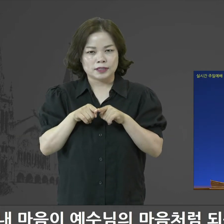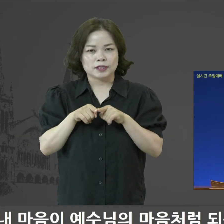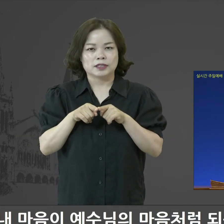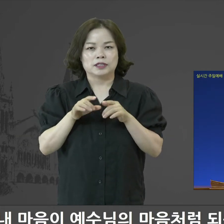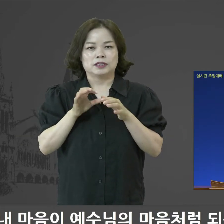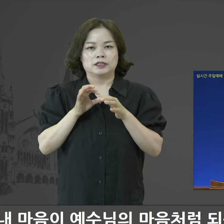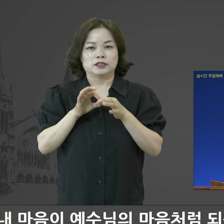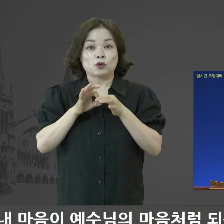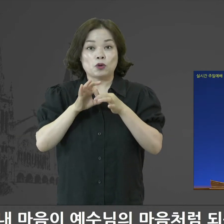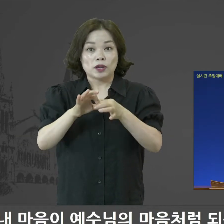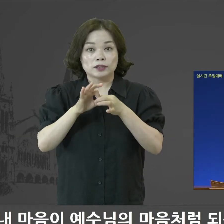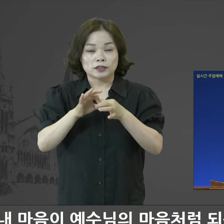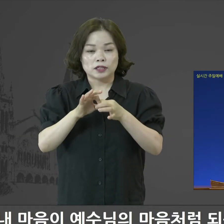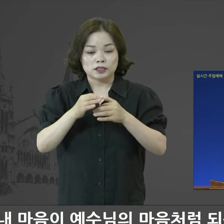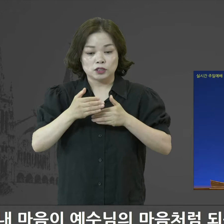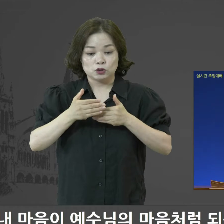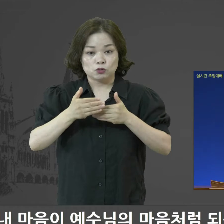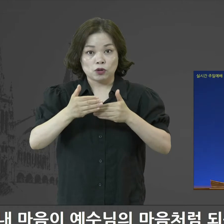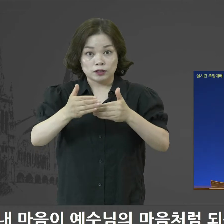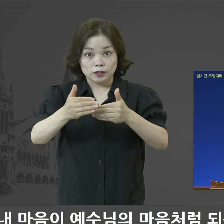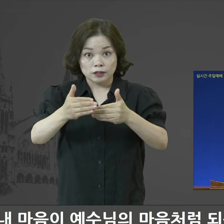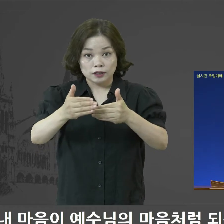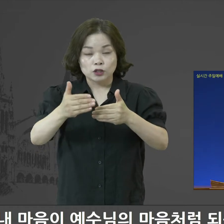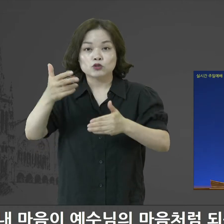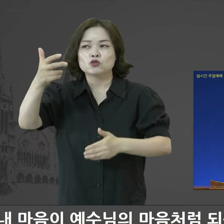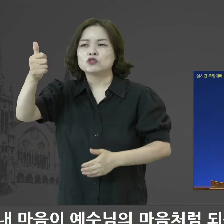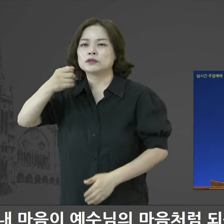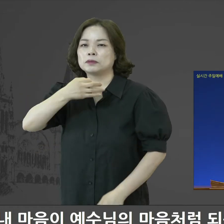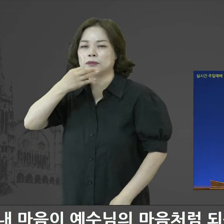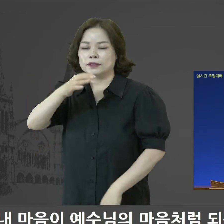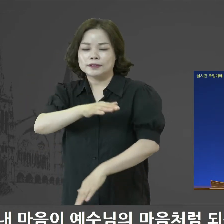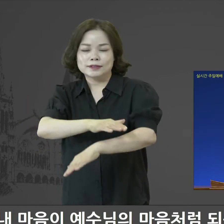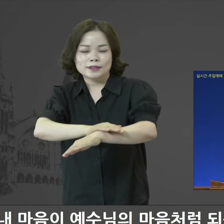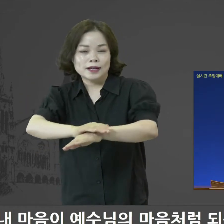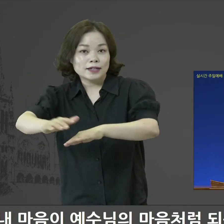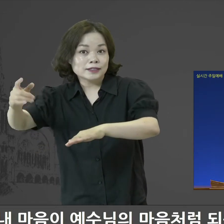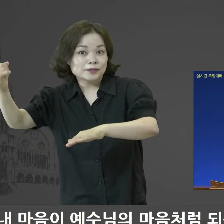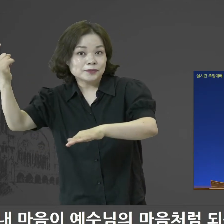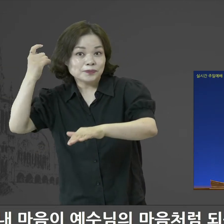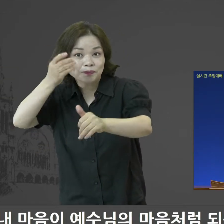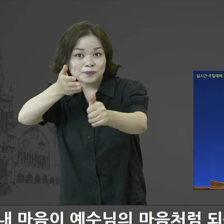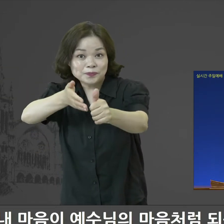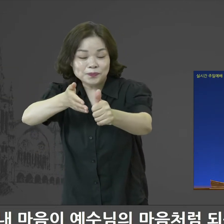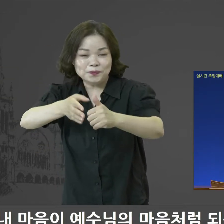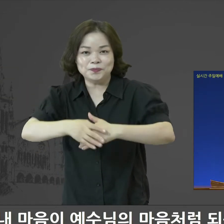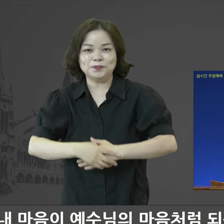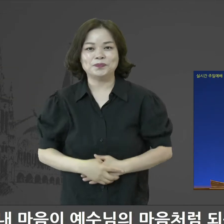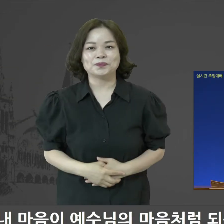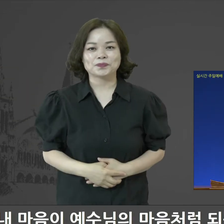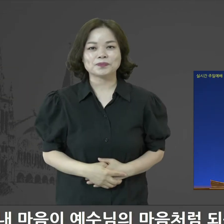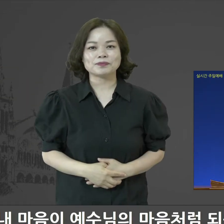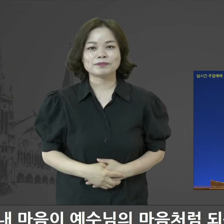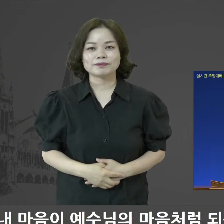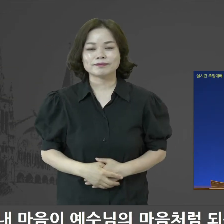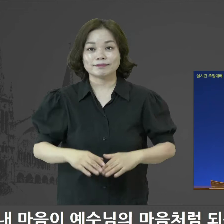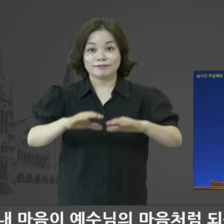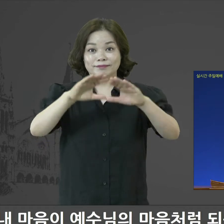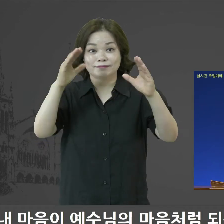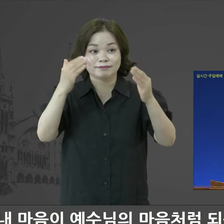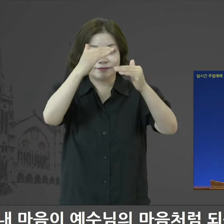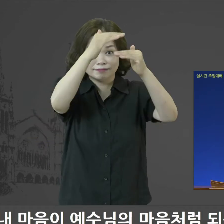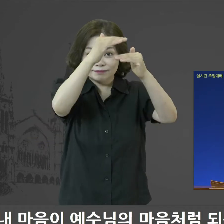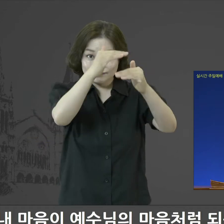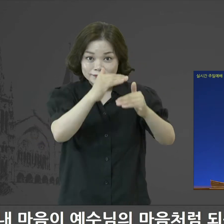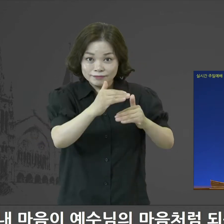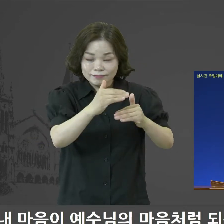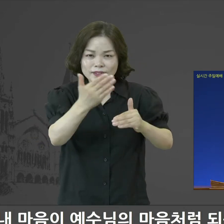말씀을 통해서 이런 과정에 관한 주님의 음성을 잘 들을 수 있기를 바랍니다. 전체